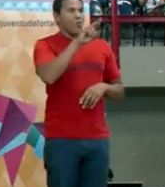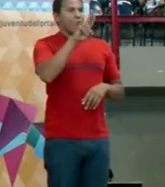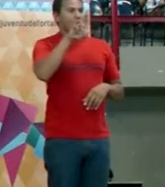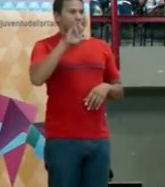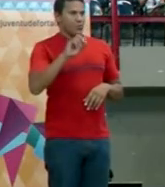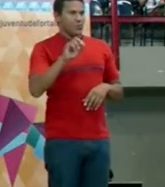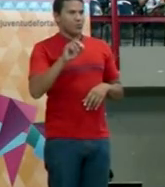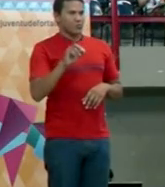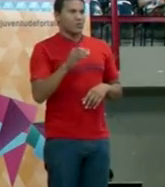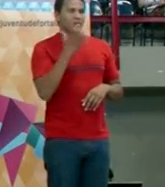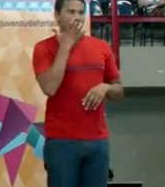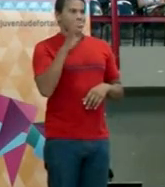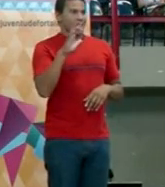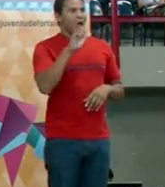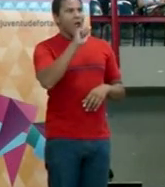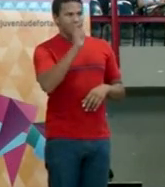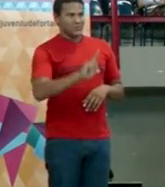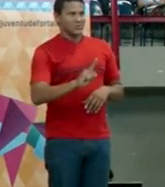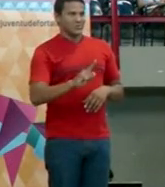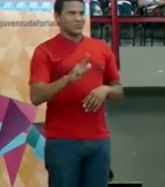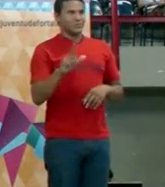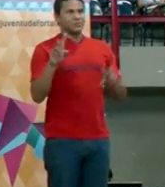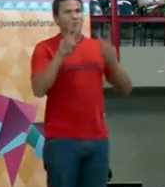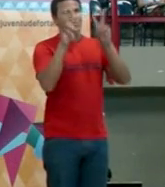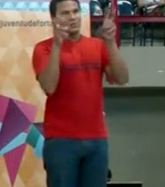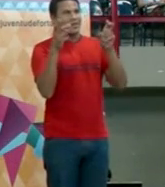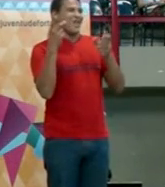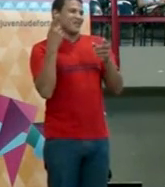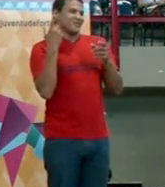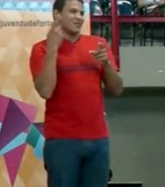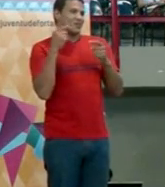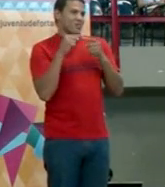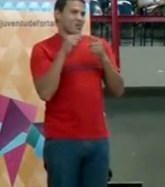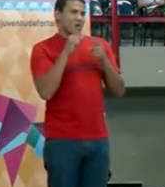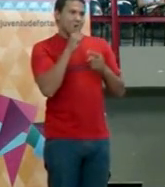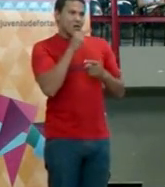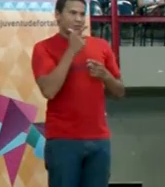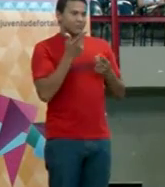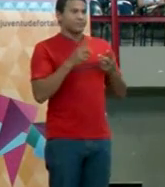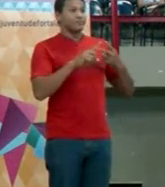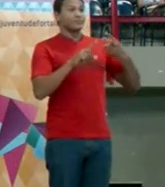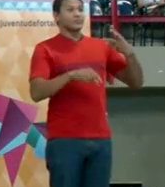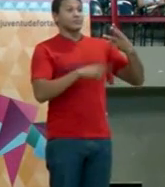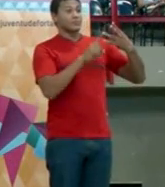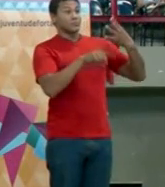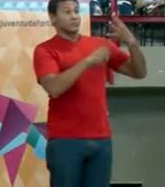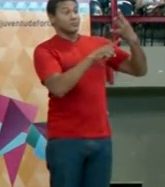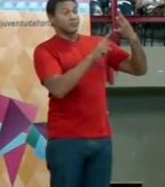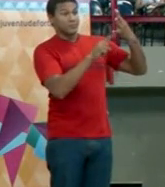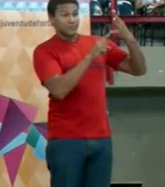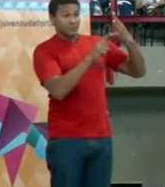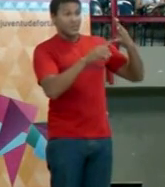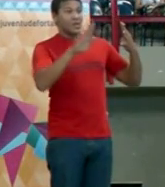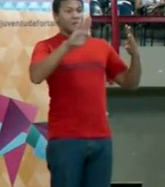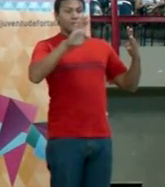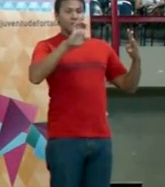aspas. Outra palavra para água, bem de consumo. Bem de consumo.